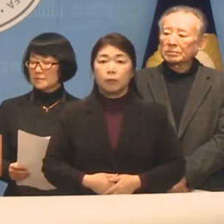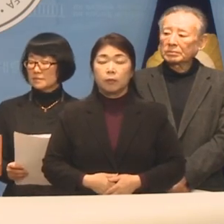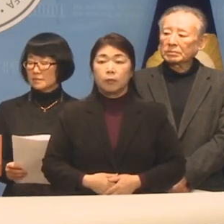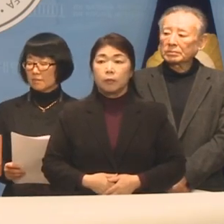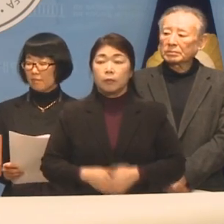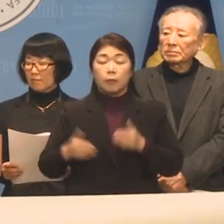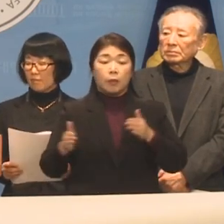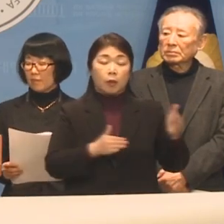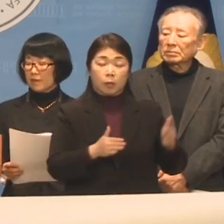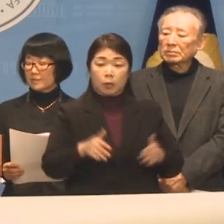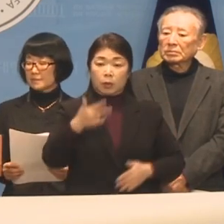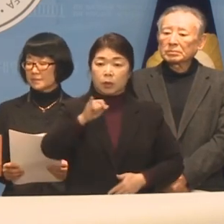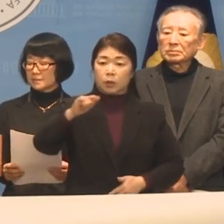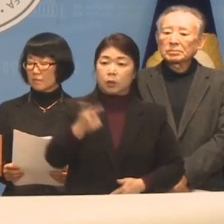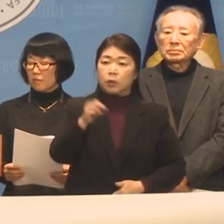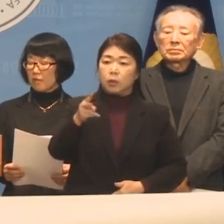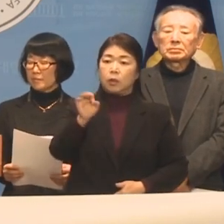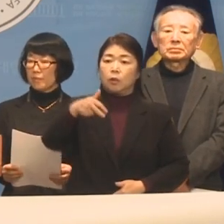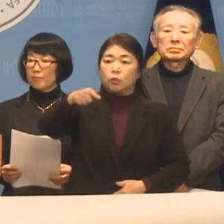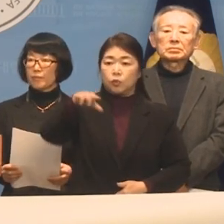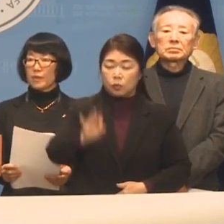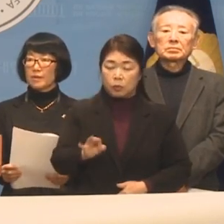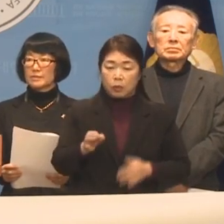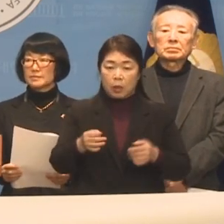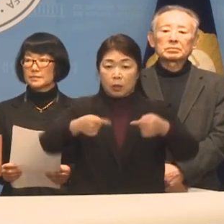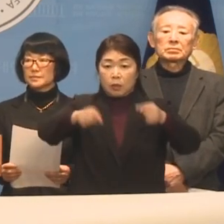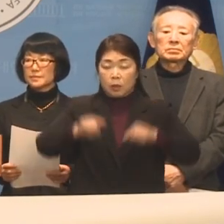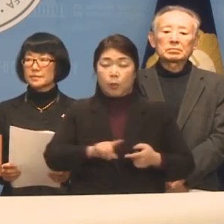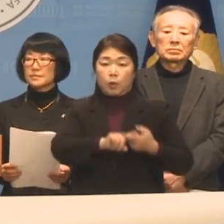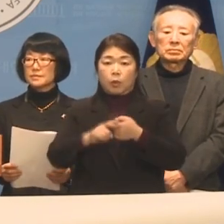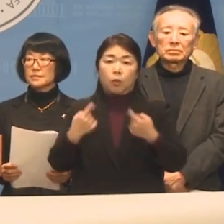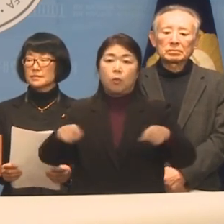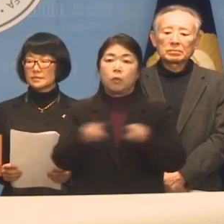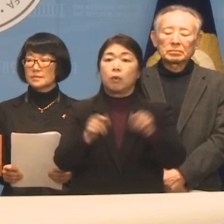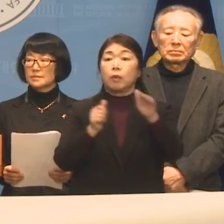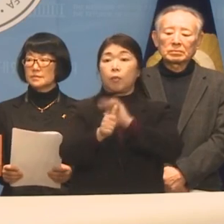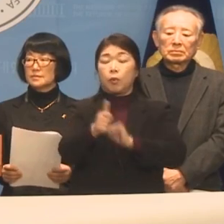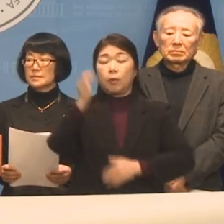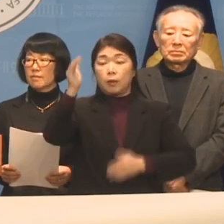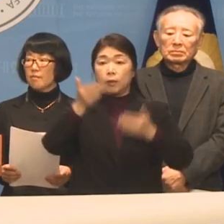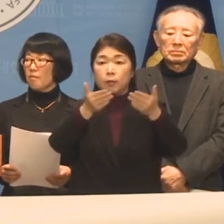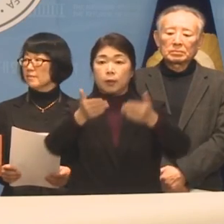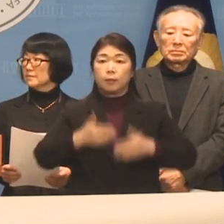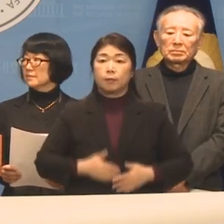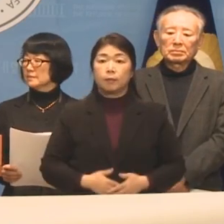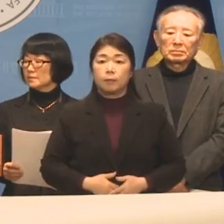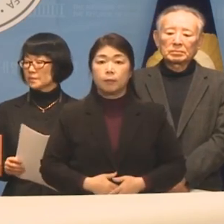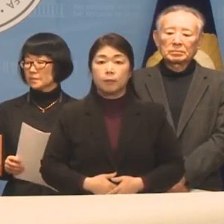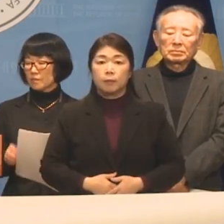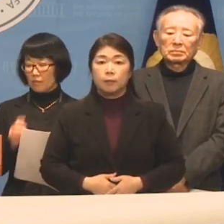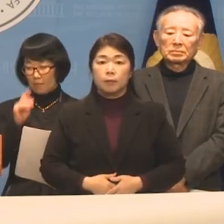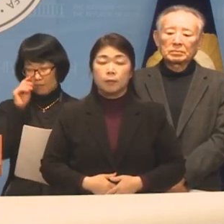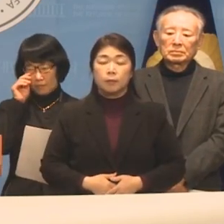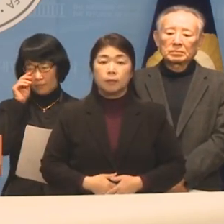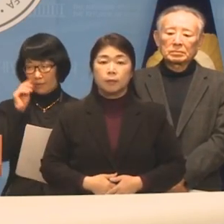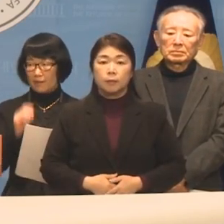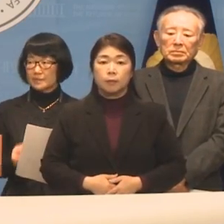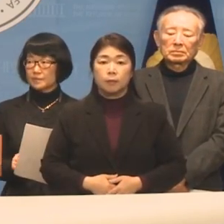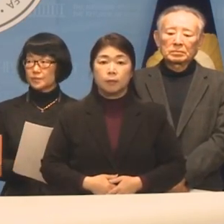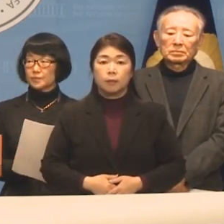다음은 우리 진영종 참여연대 공동 대표께서 발언해 주시겠습니다.